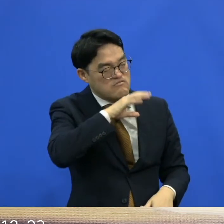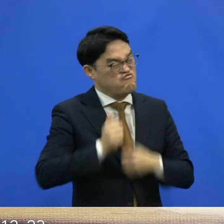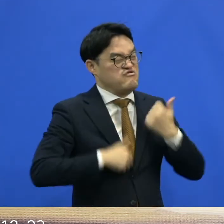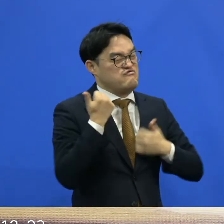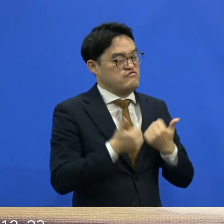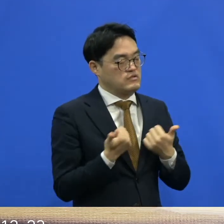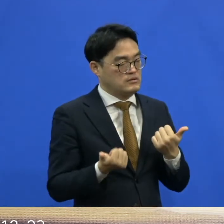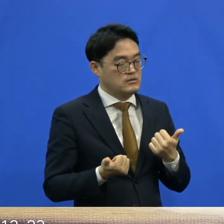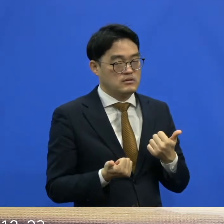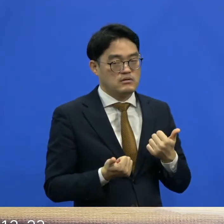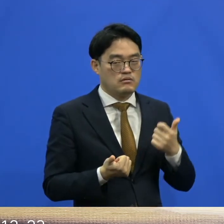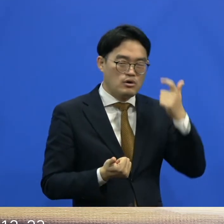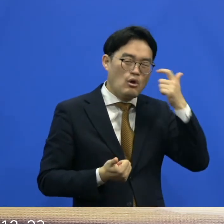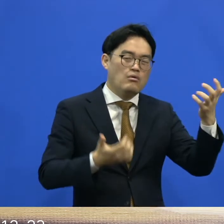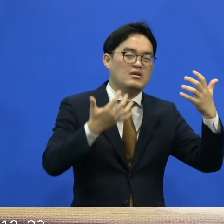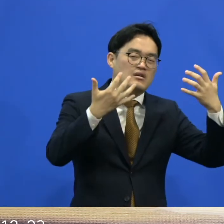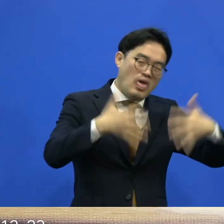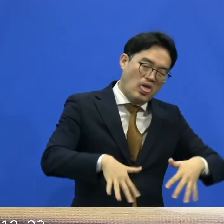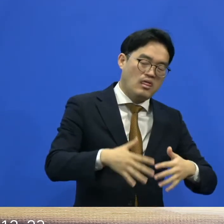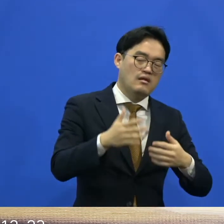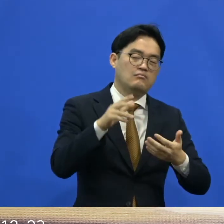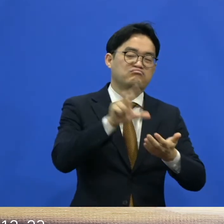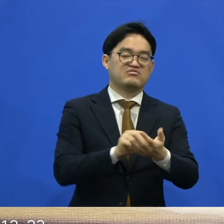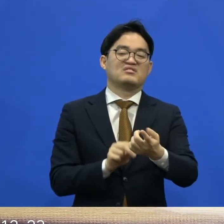나가 떨어져 버려요.